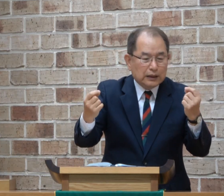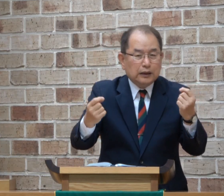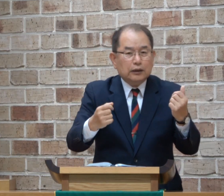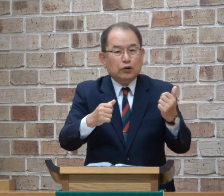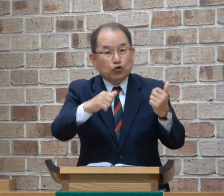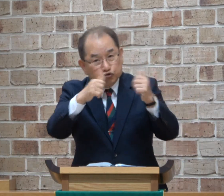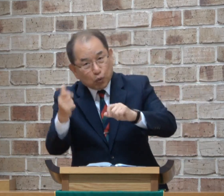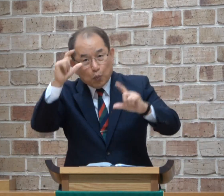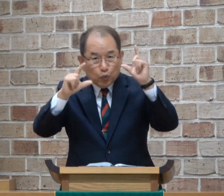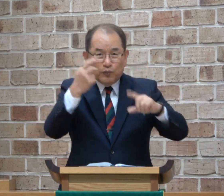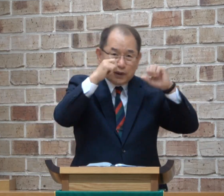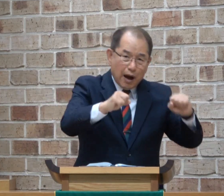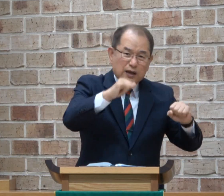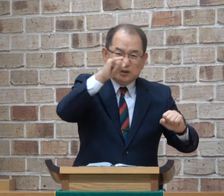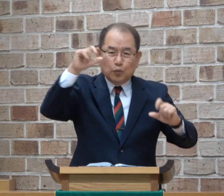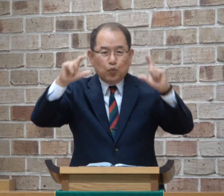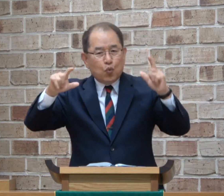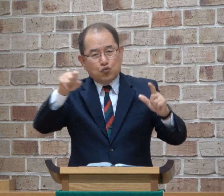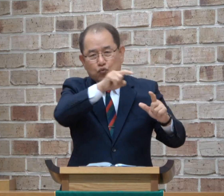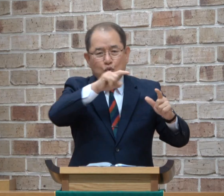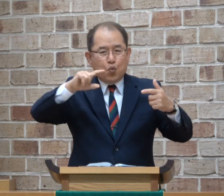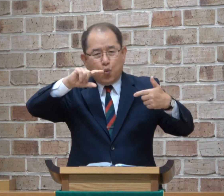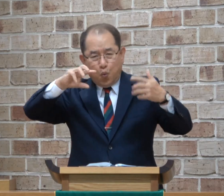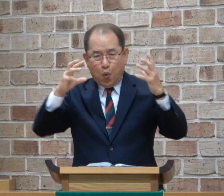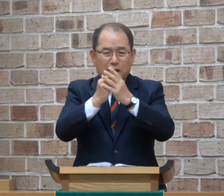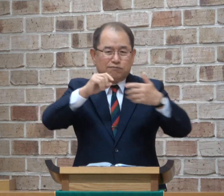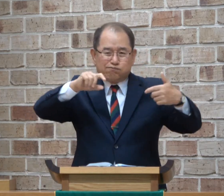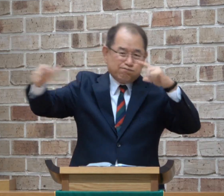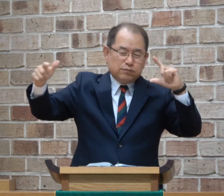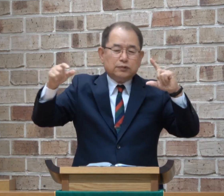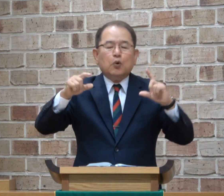죽은 것과 살아있는 모습은 완전히 다르다는 것을 알 수 있습니다.